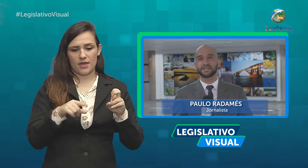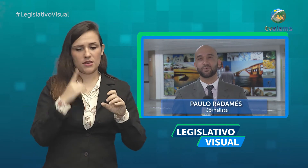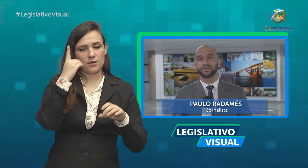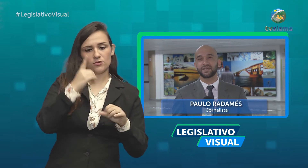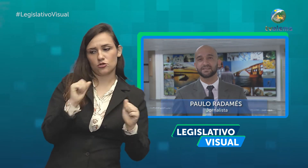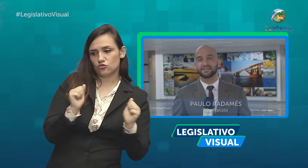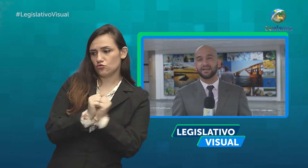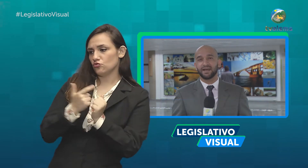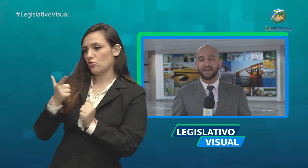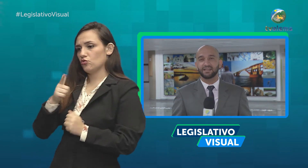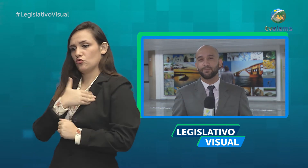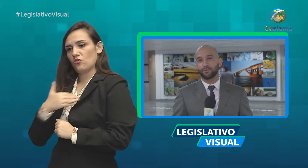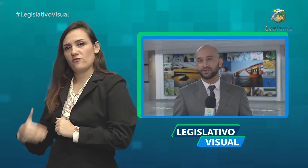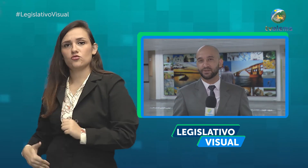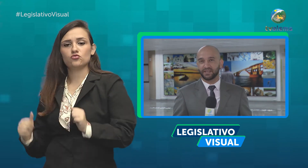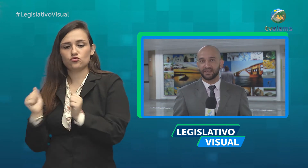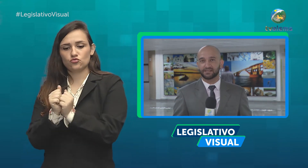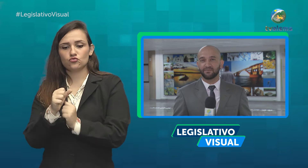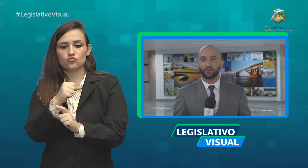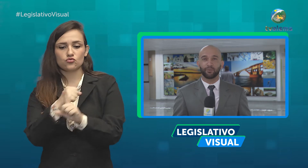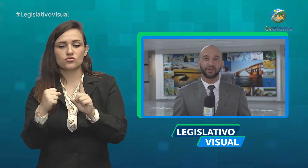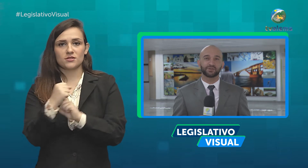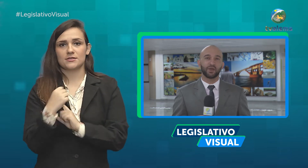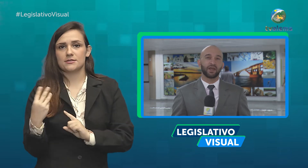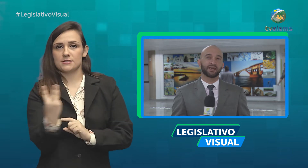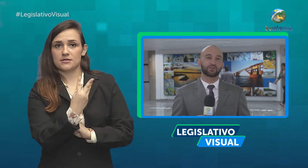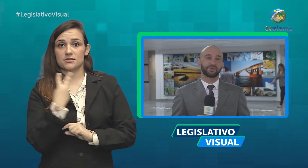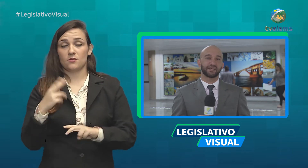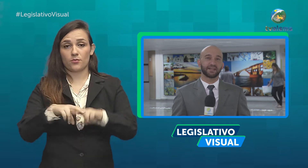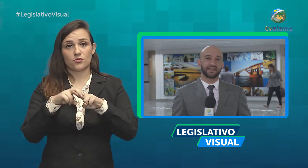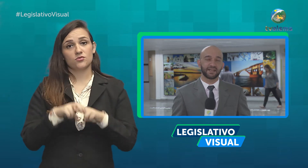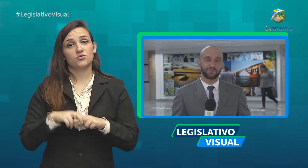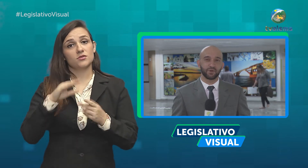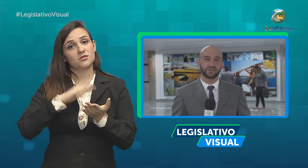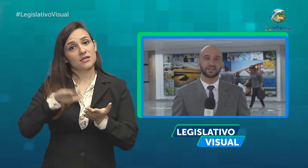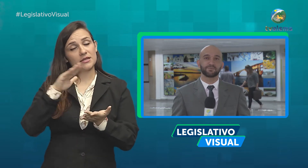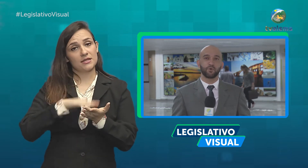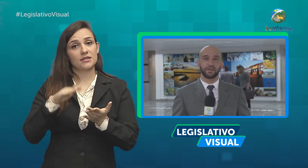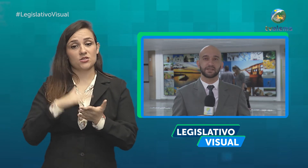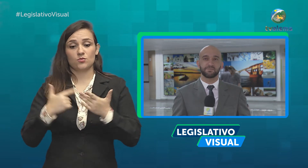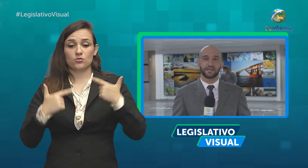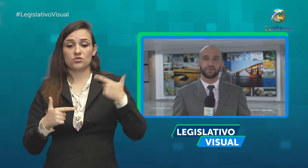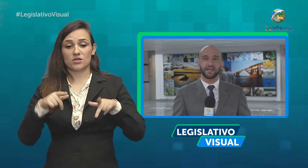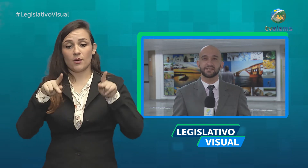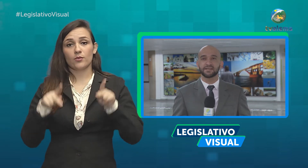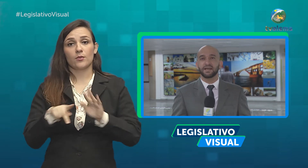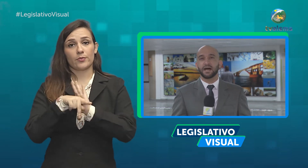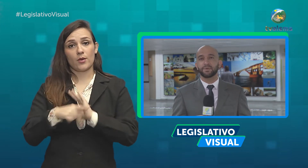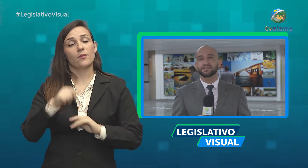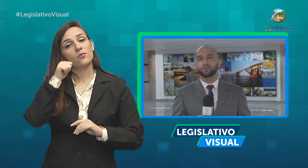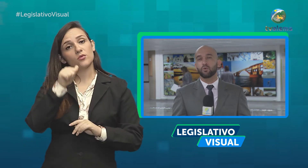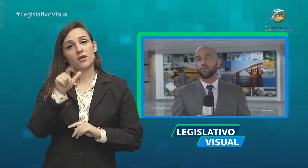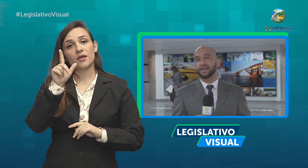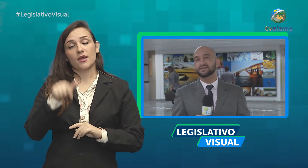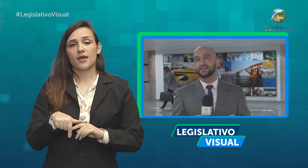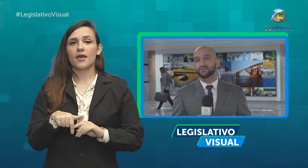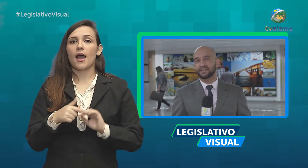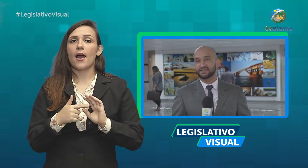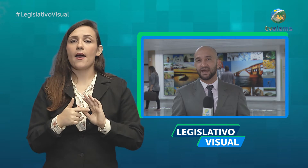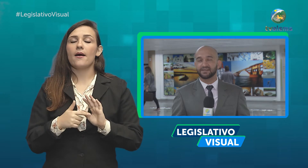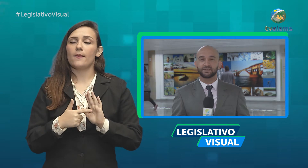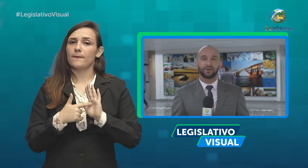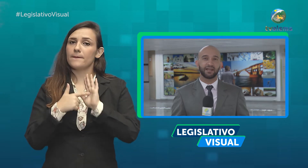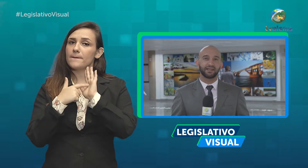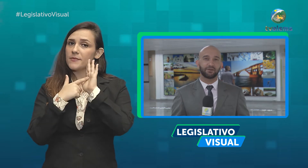os demais poderes, além da própria sociedade civil. Por isso, a subsecretária de Políticas Públicas para Mulheres apresentou quais serão